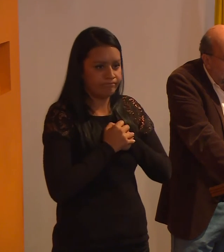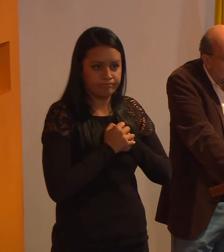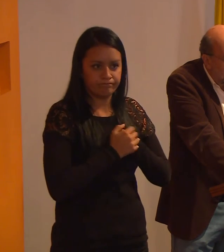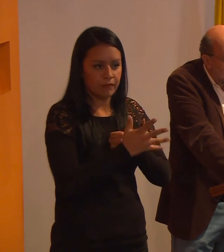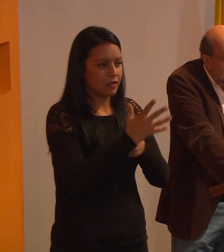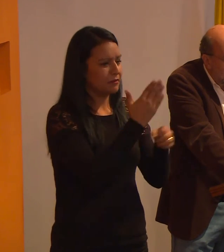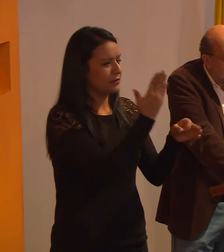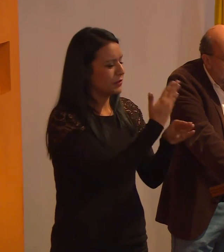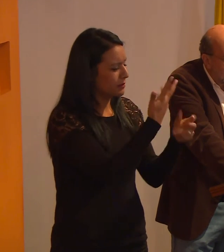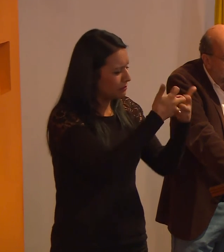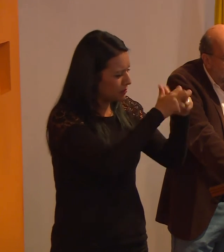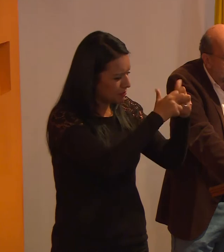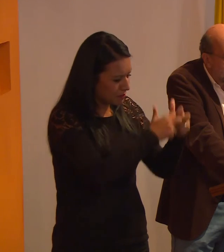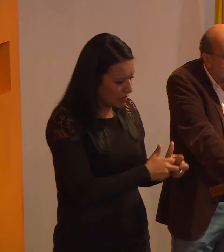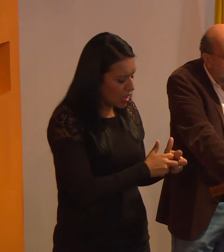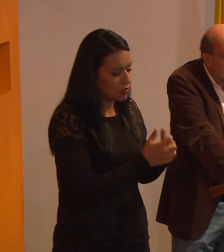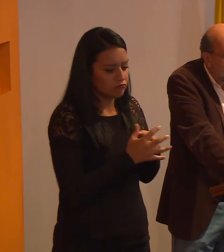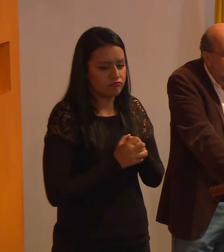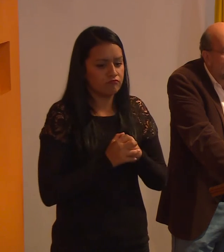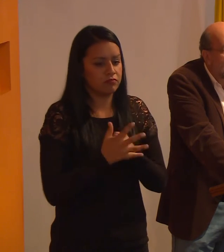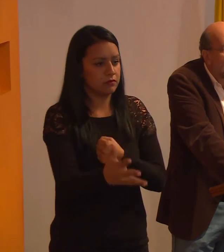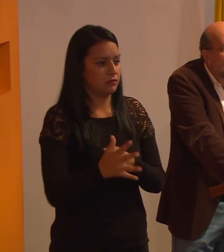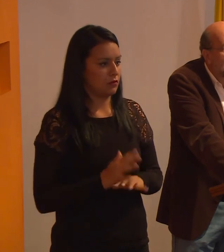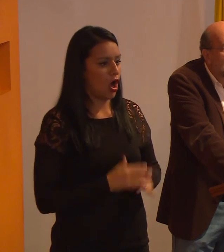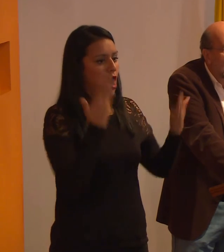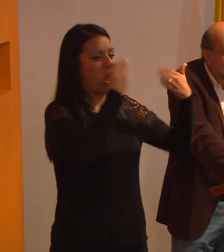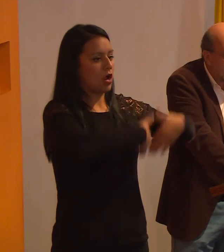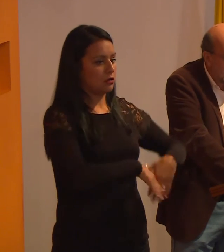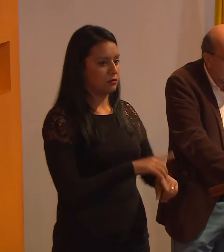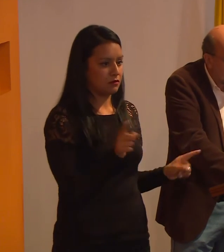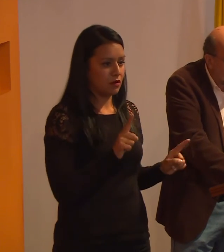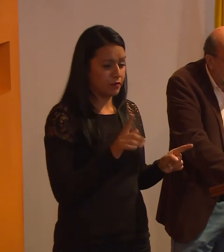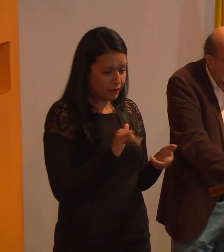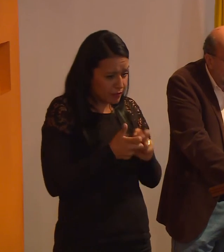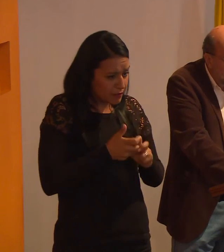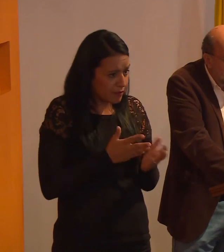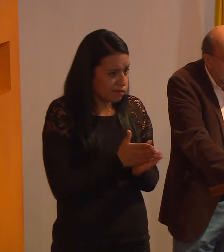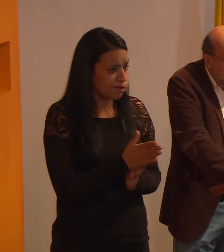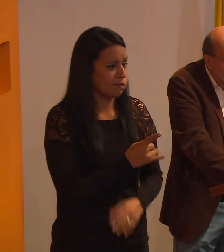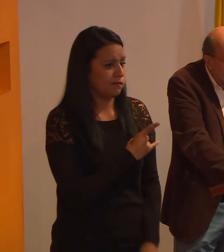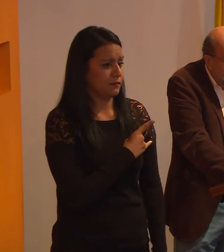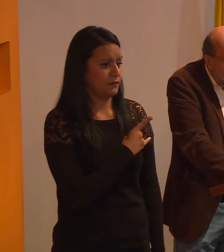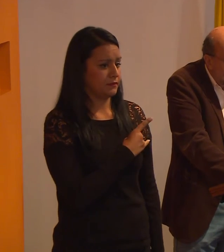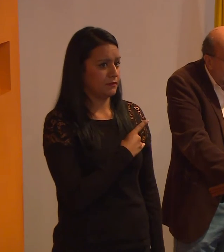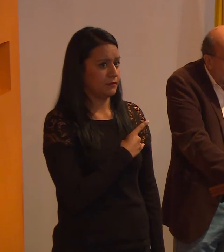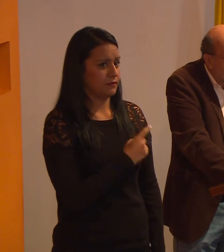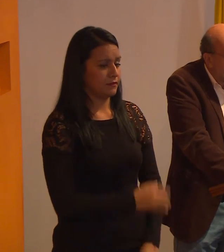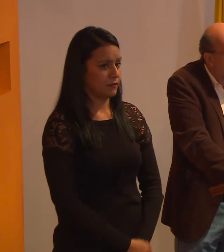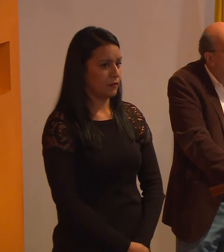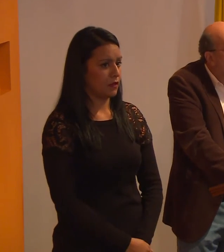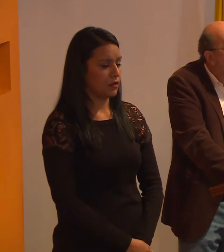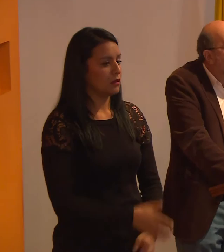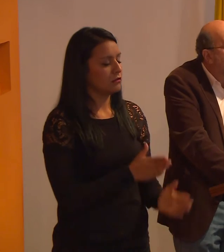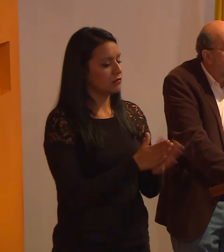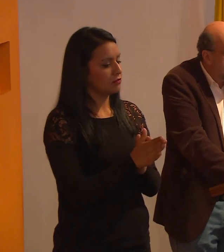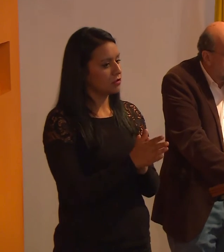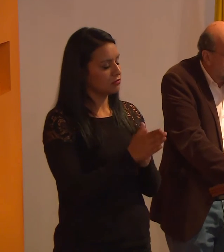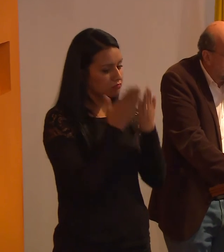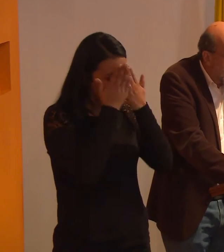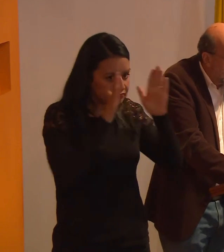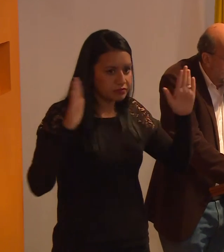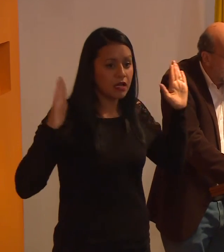las problemáticas y las posibilidades con que cuenta la universidad. Pondremos el rostro a